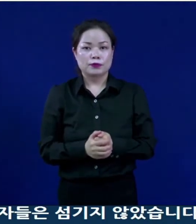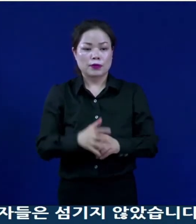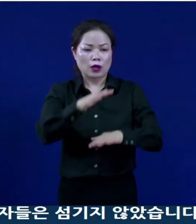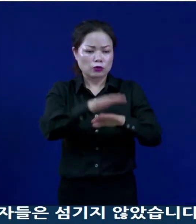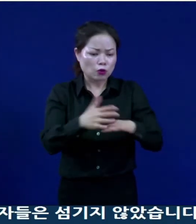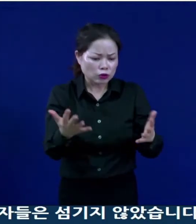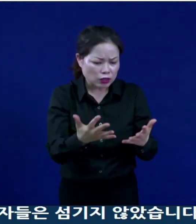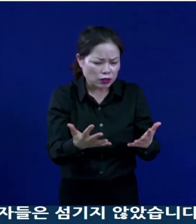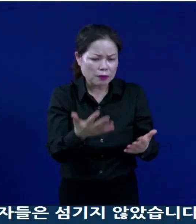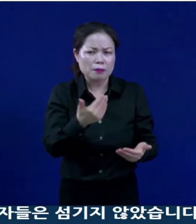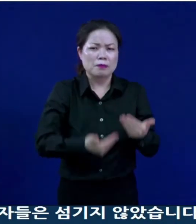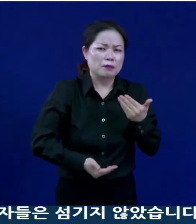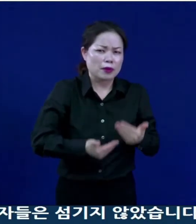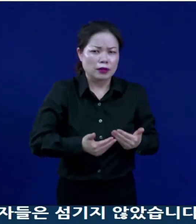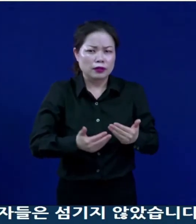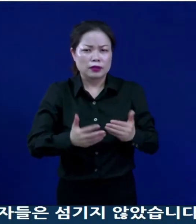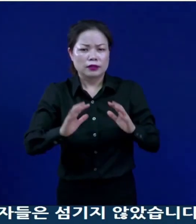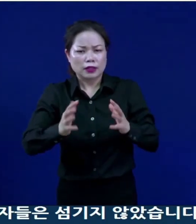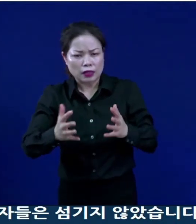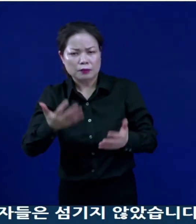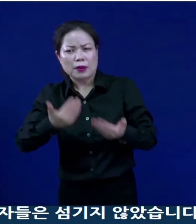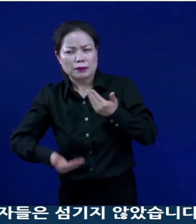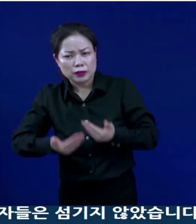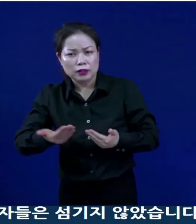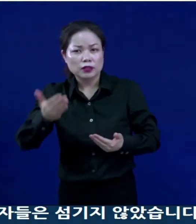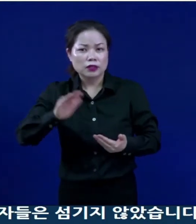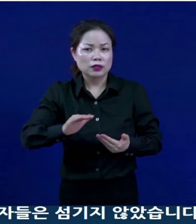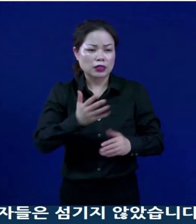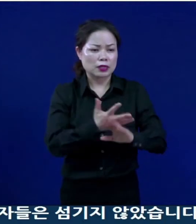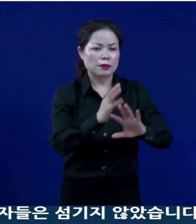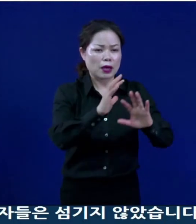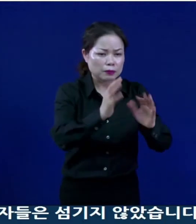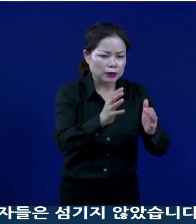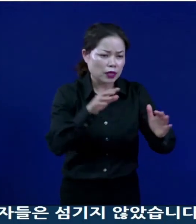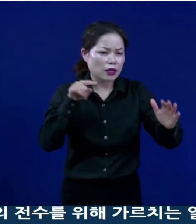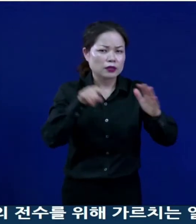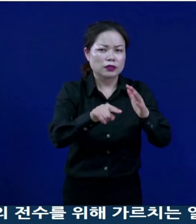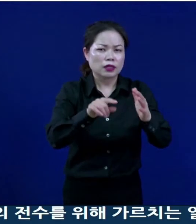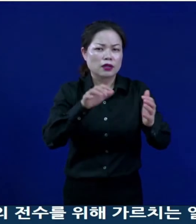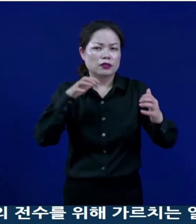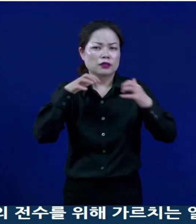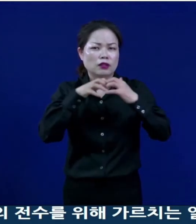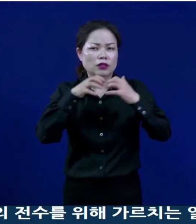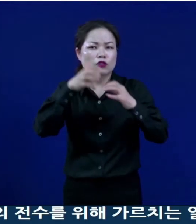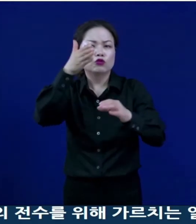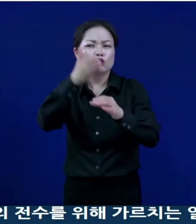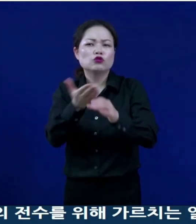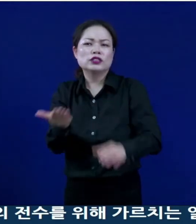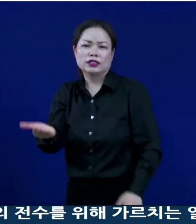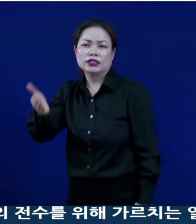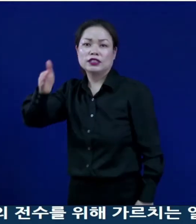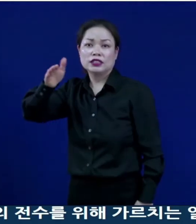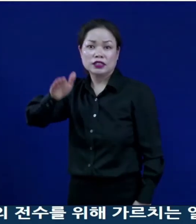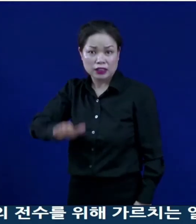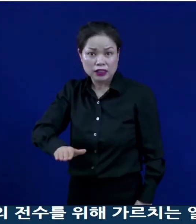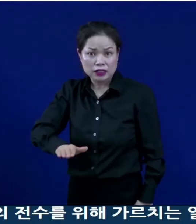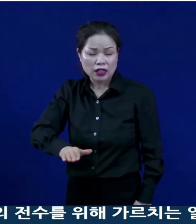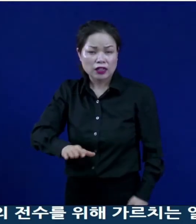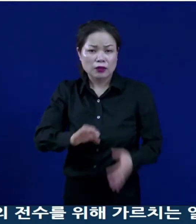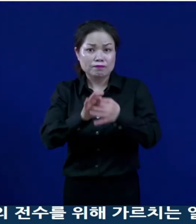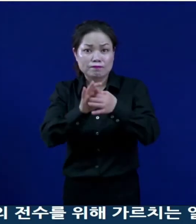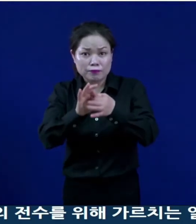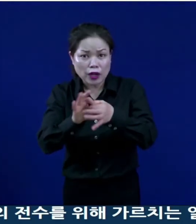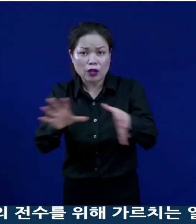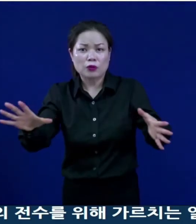짓느라 바빴든지 나라를 세우느라 바빴든지 이방 민족의 침입을 막느라 전쟁을 하느라 바빴든지 간에 자녀들을